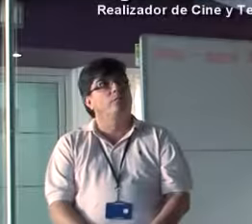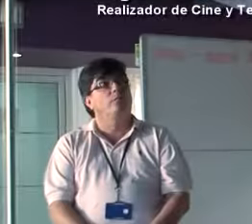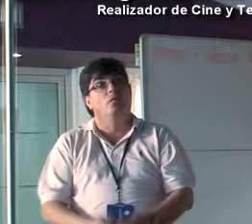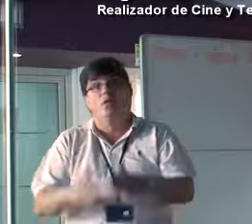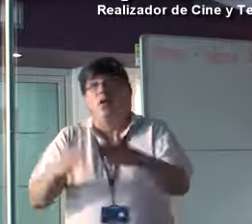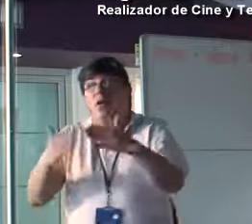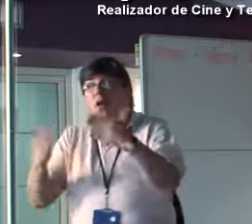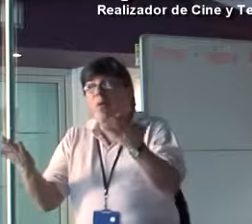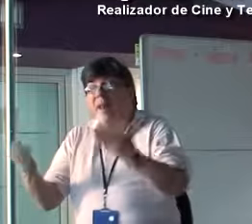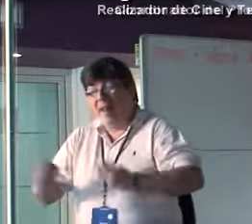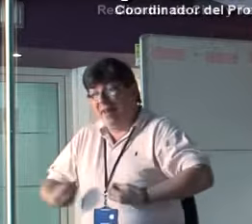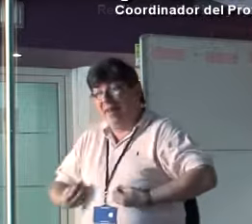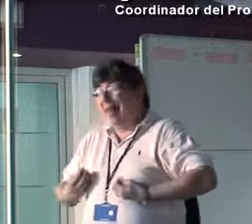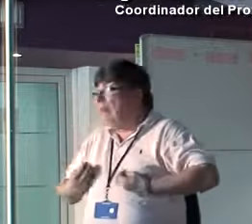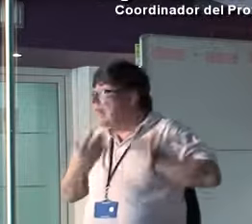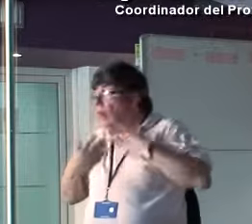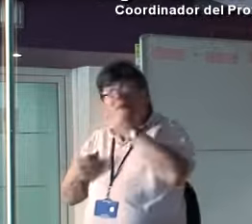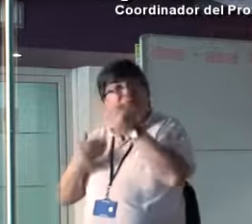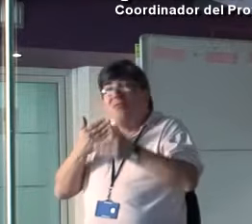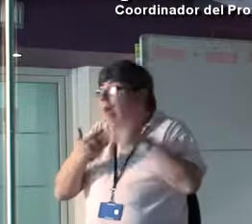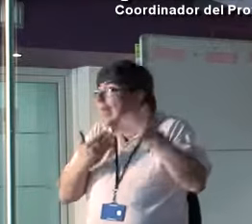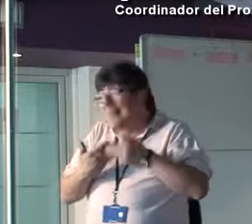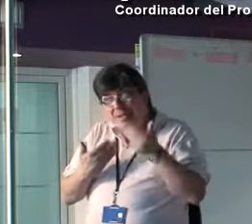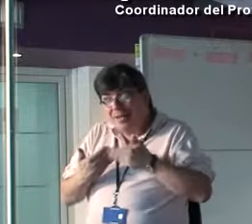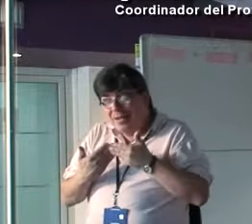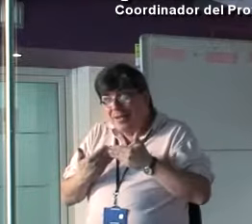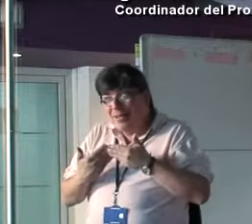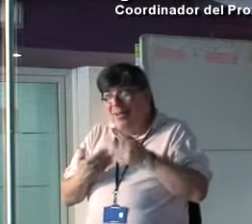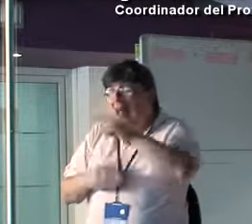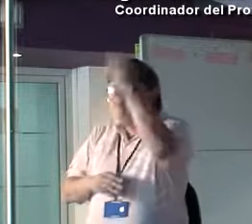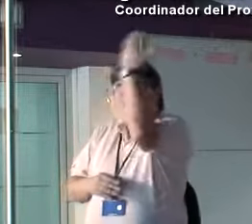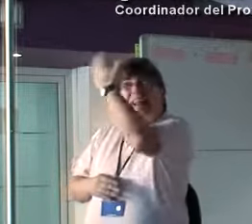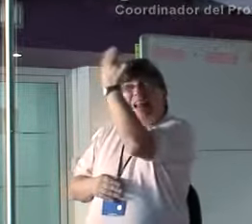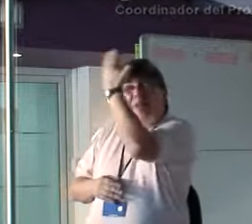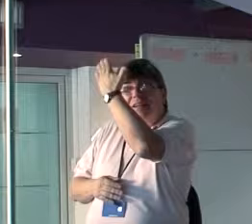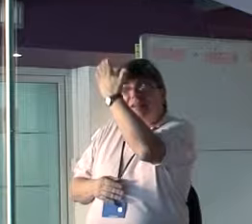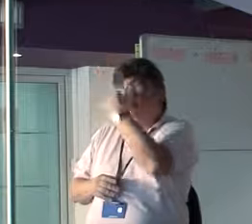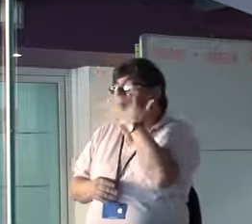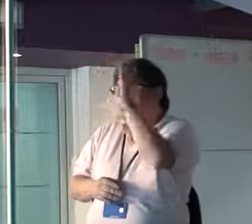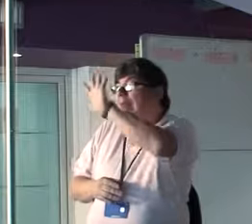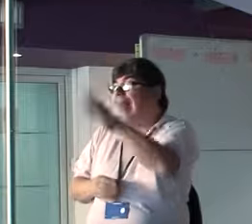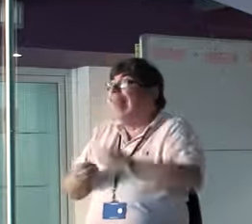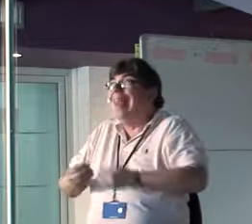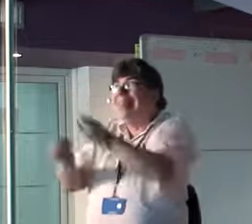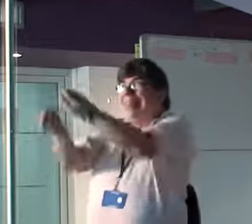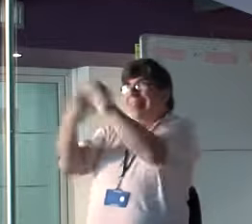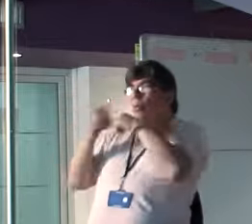Como la vida no es fácil y las películas se parecen a la